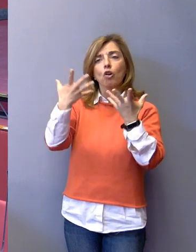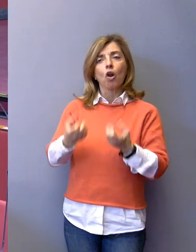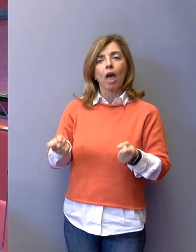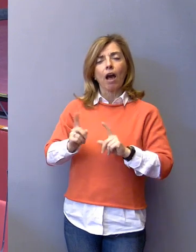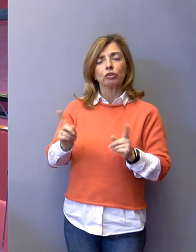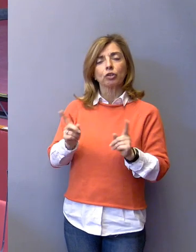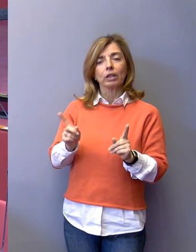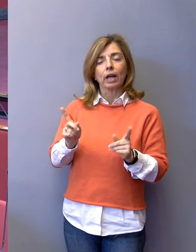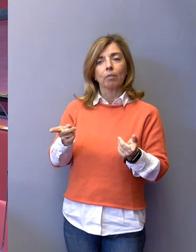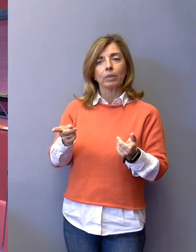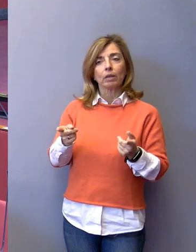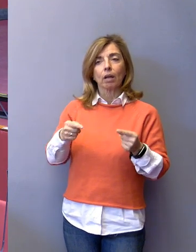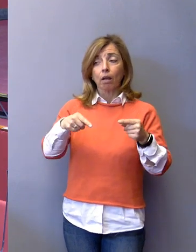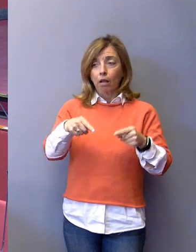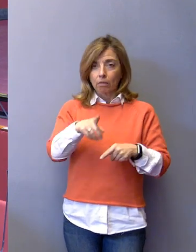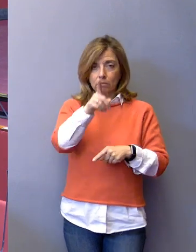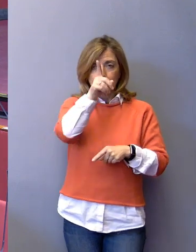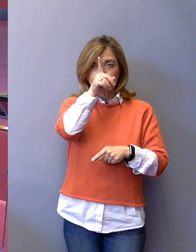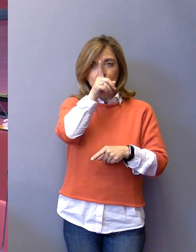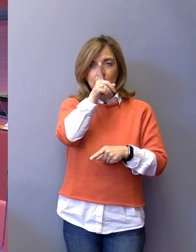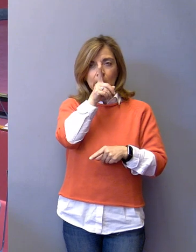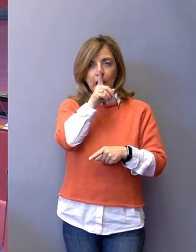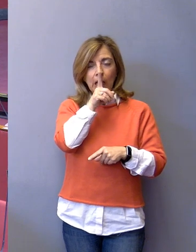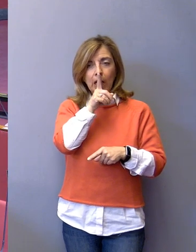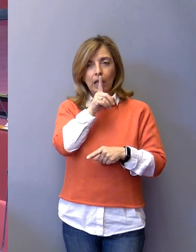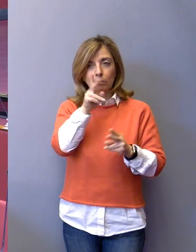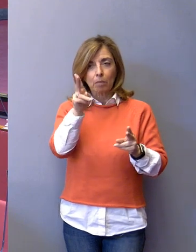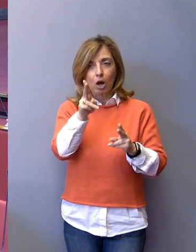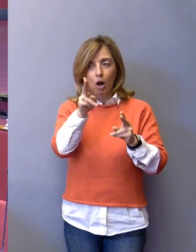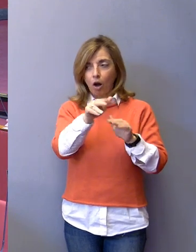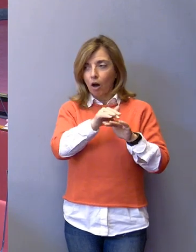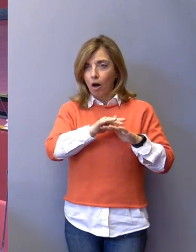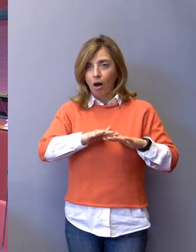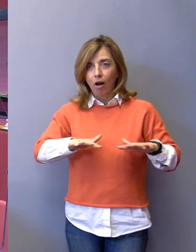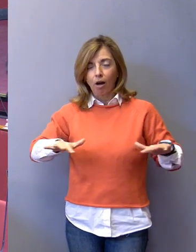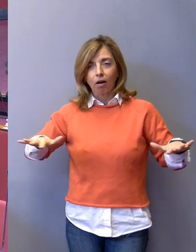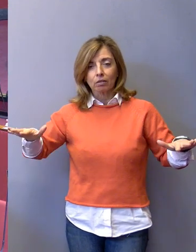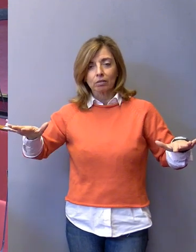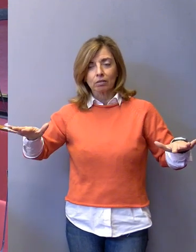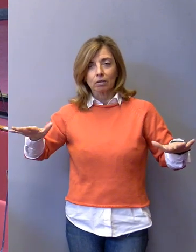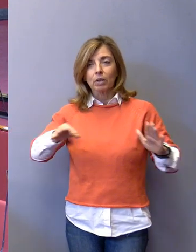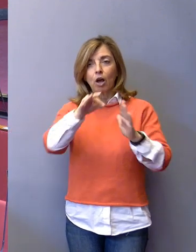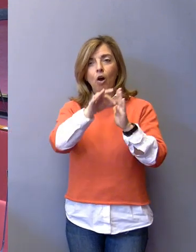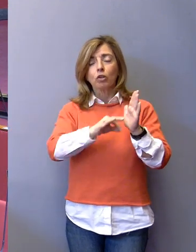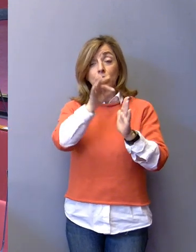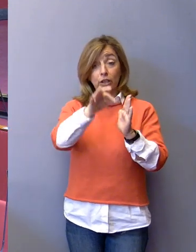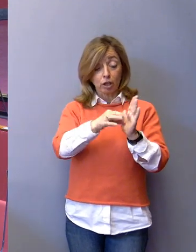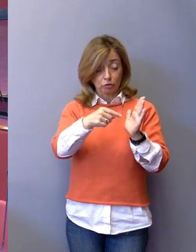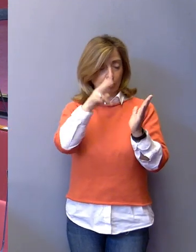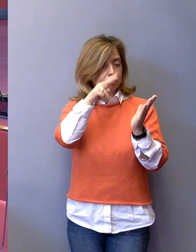e qua scende silenzio tombale Perché leggendo ordine del giorno vorrei chiedere al segretario generale